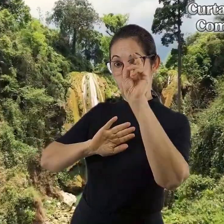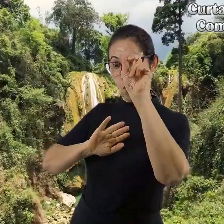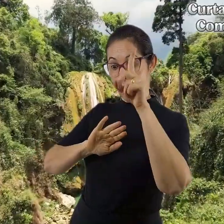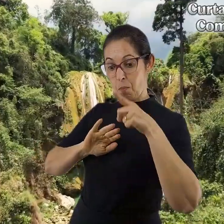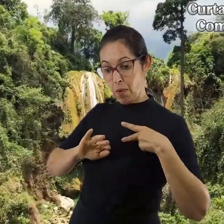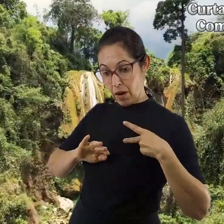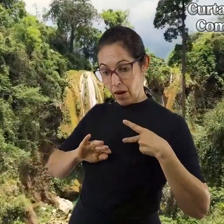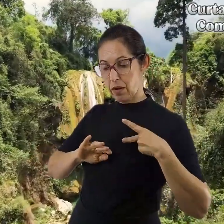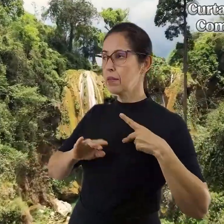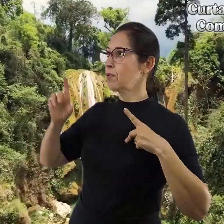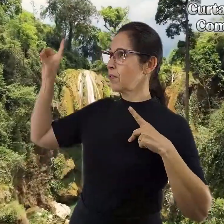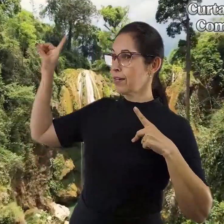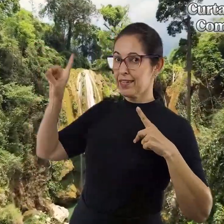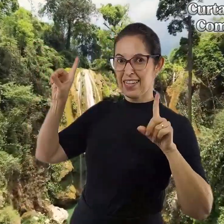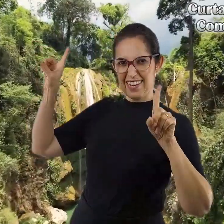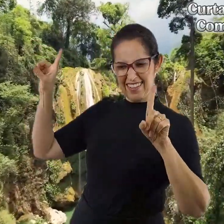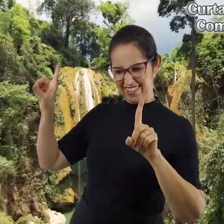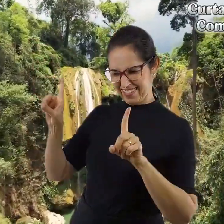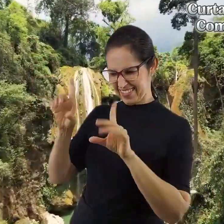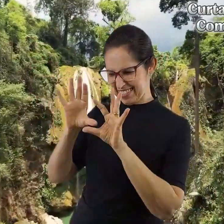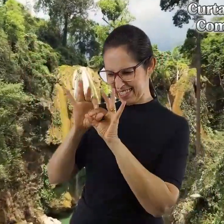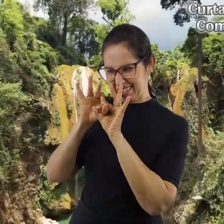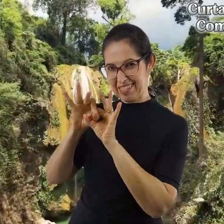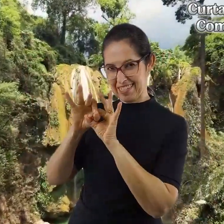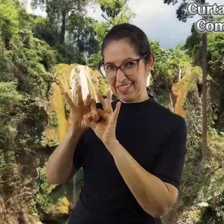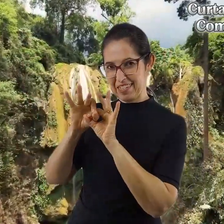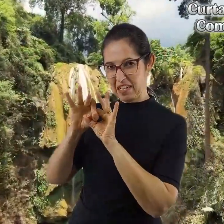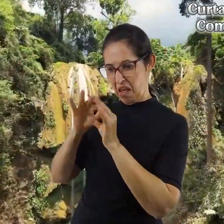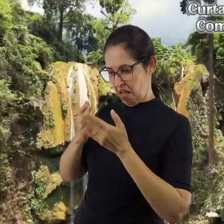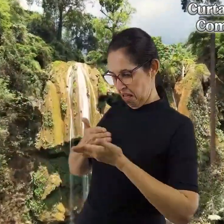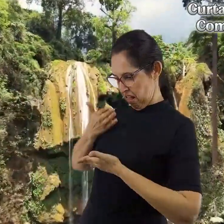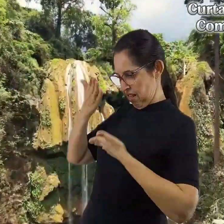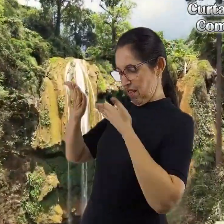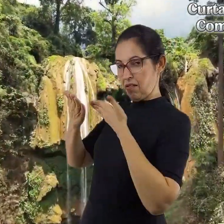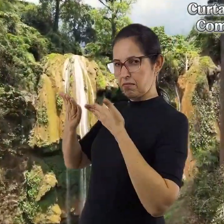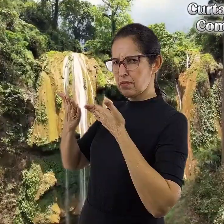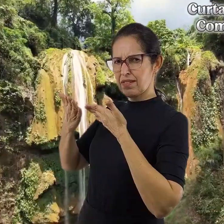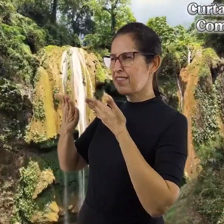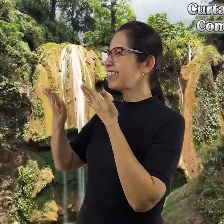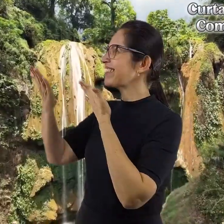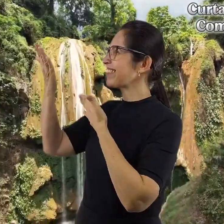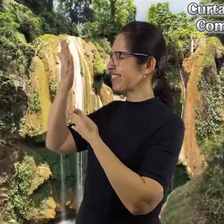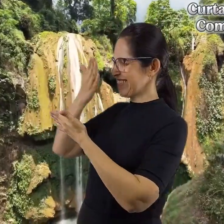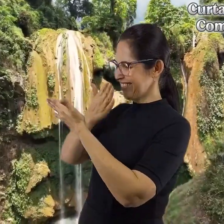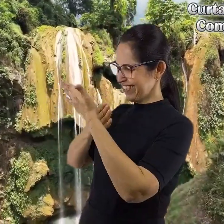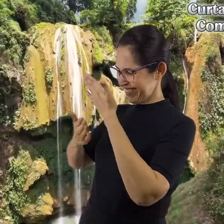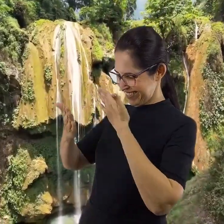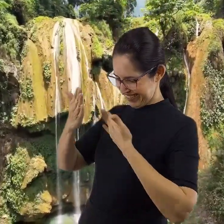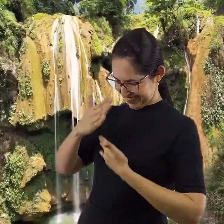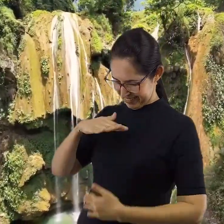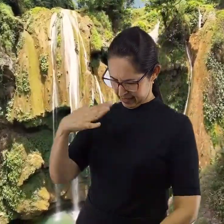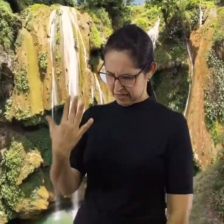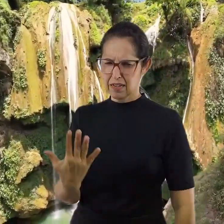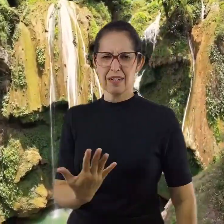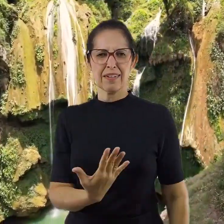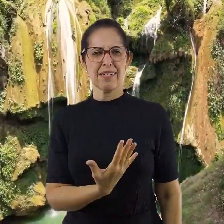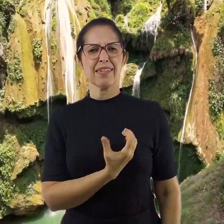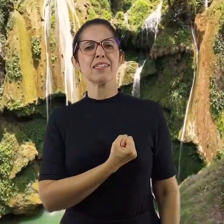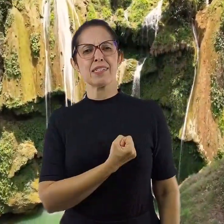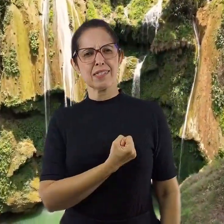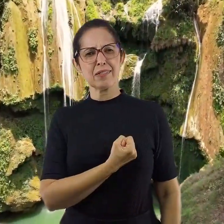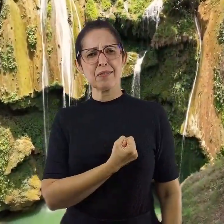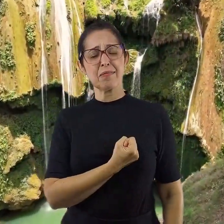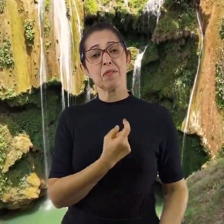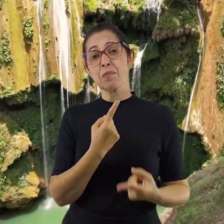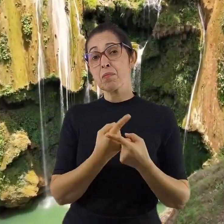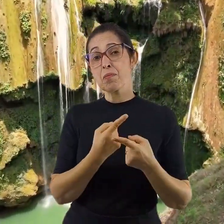Então essa história, ela não é de baixo para cima, ela é de cima para baixo. Porque tudo no